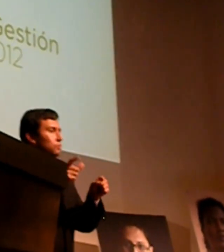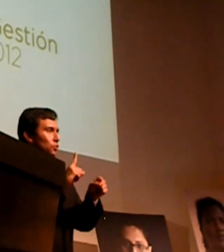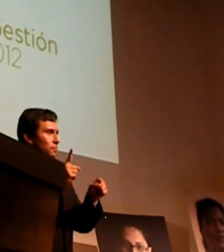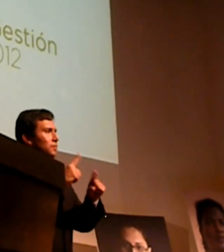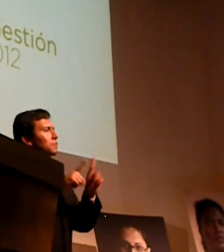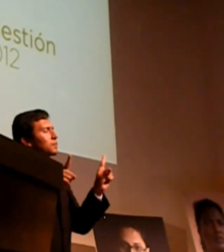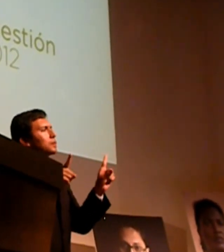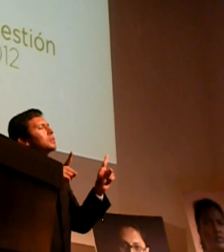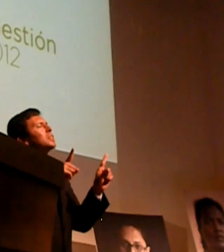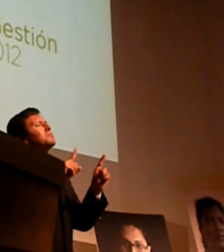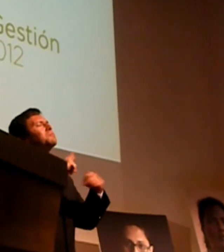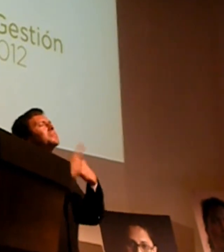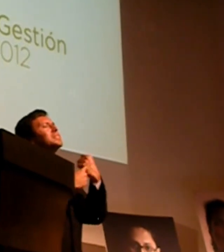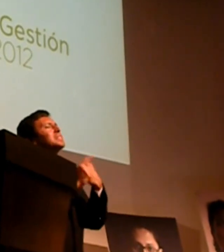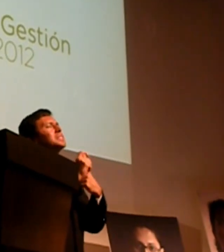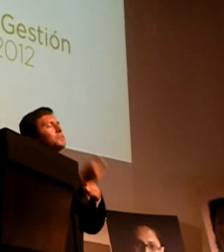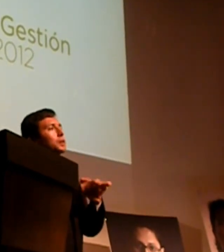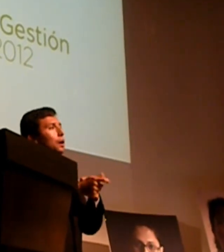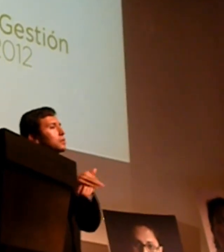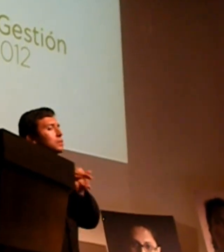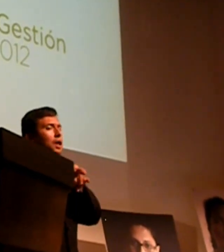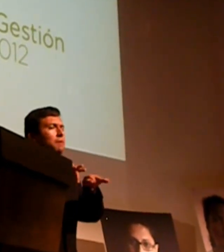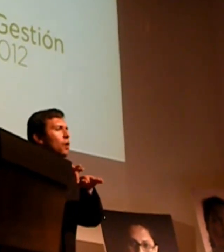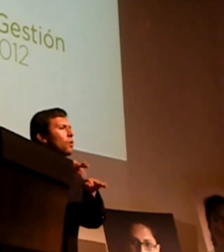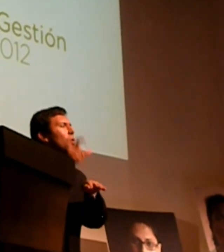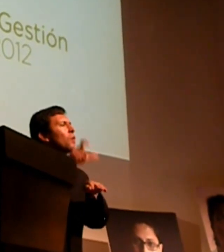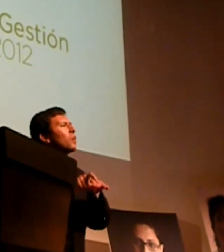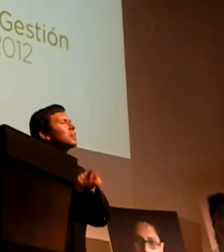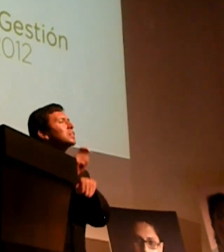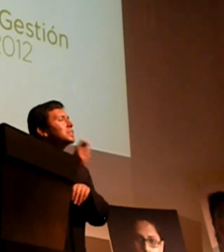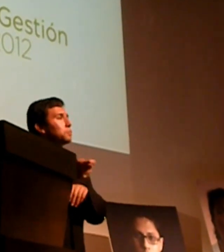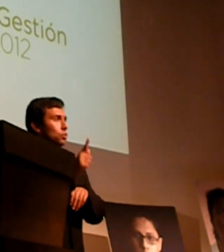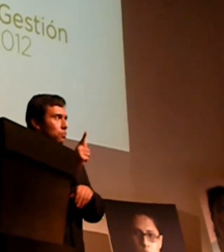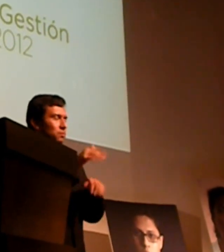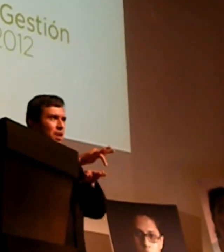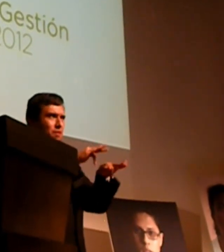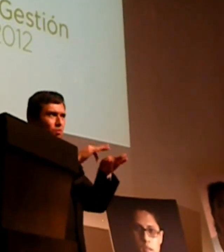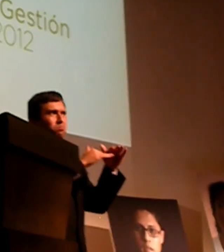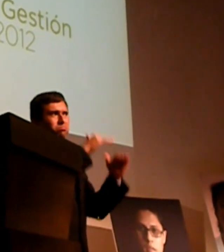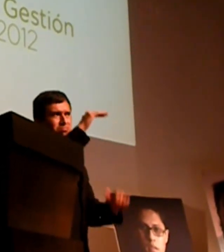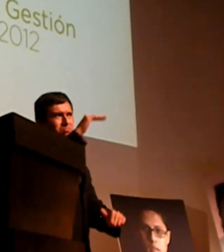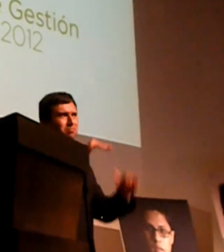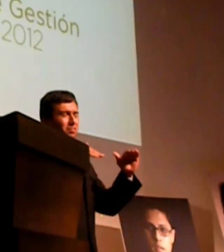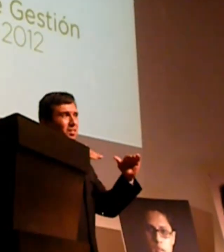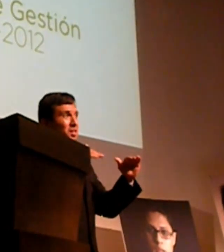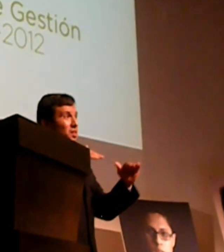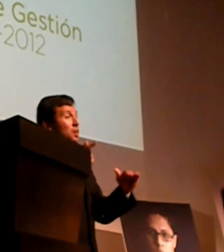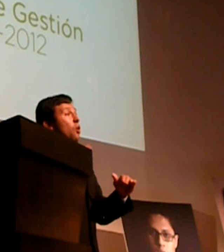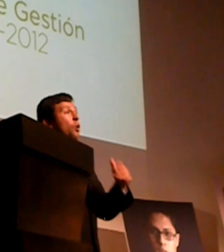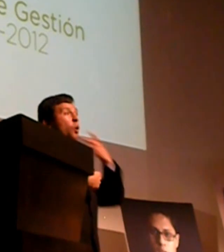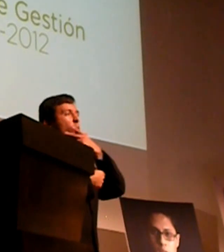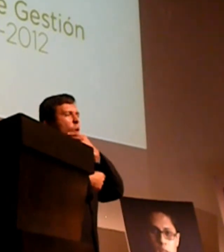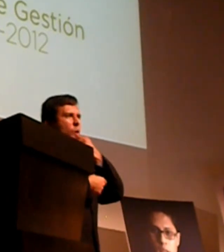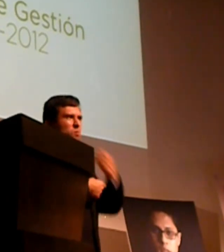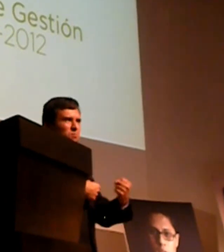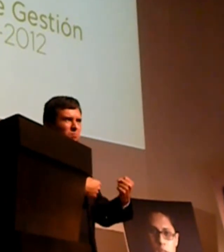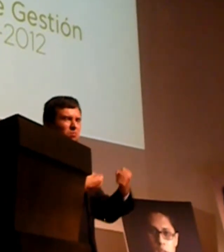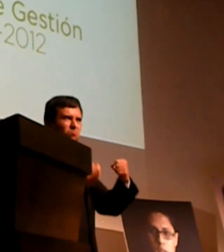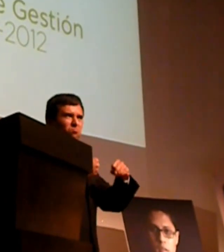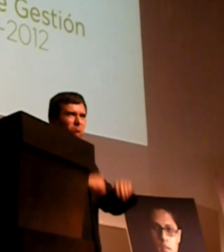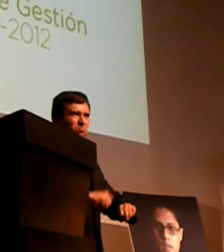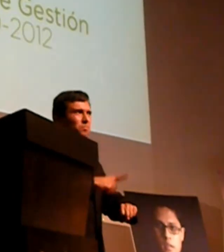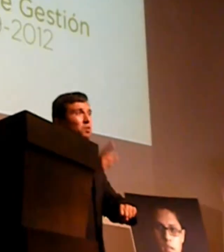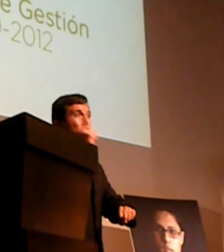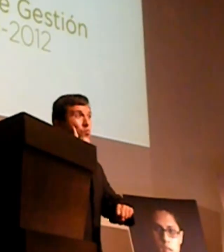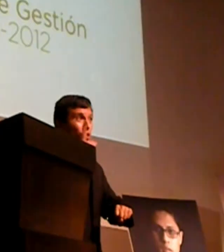realiza, sino la desigualdad laboral. No son las características de lo femenino, sino el machismo y la misoginia. No